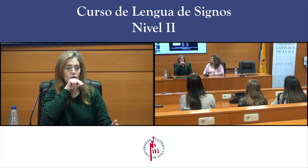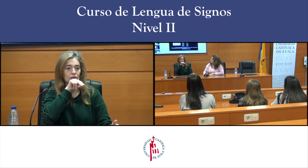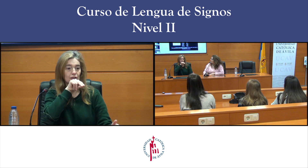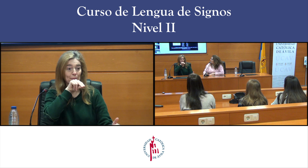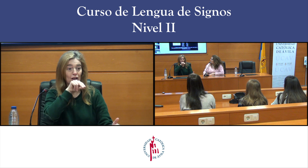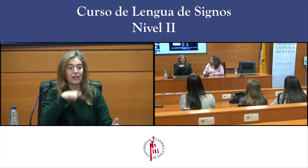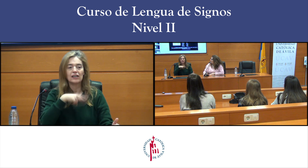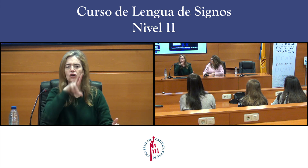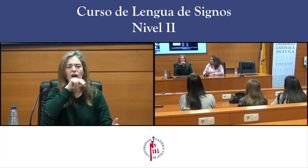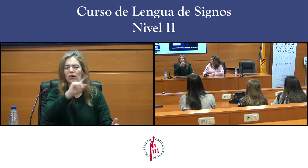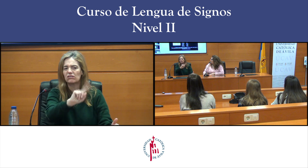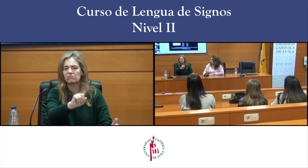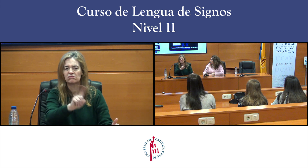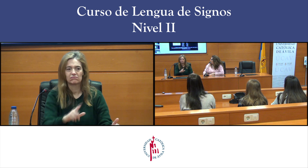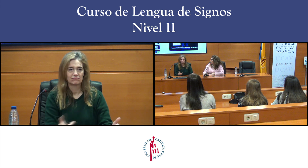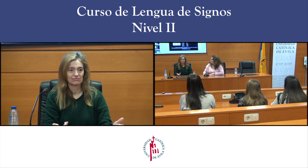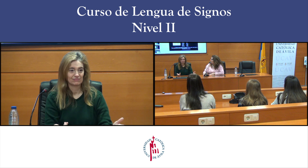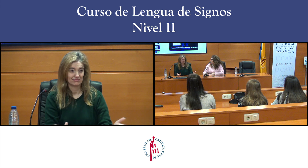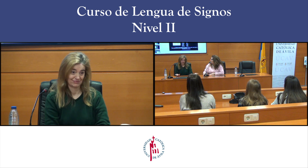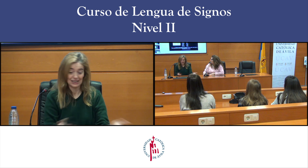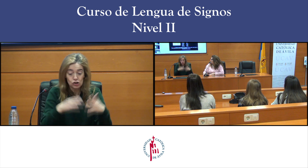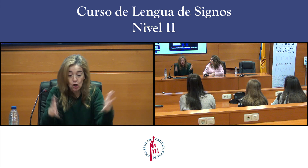yo no hablo yo hablo no